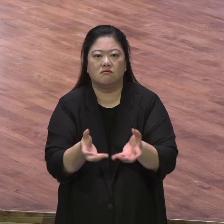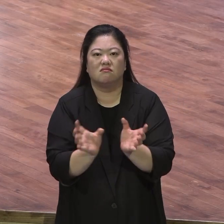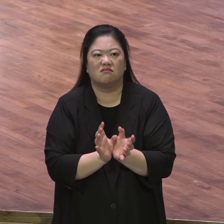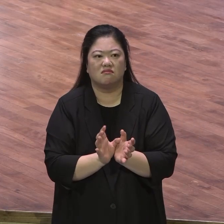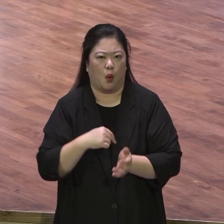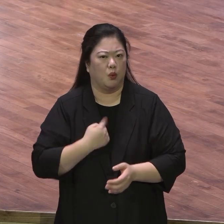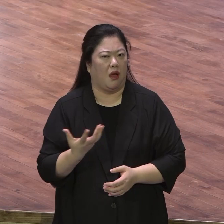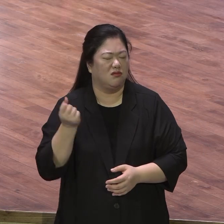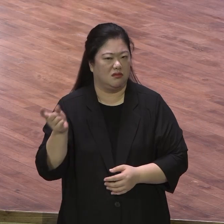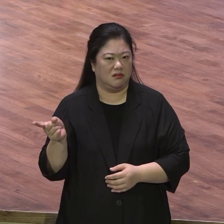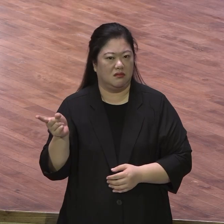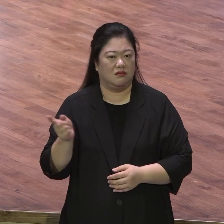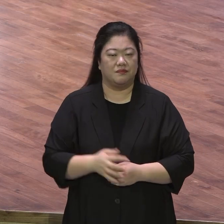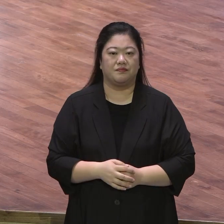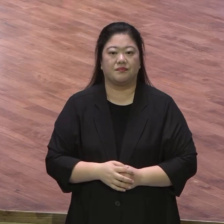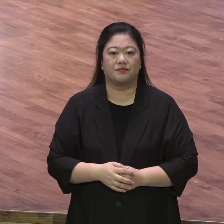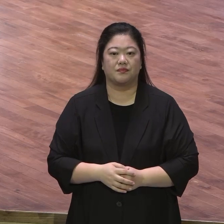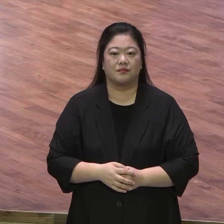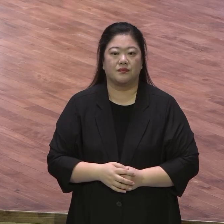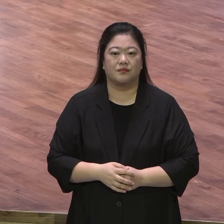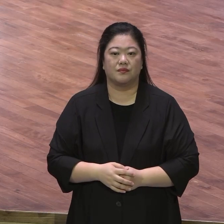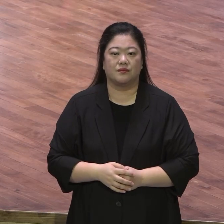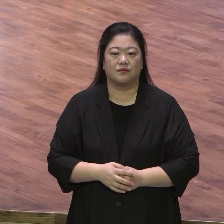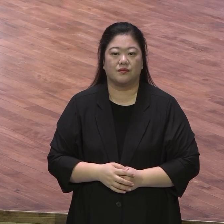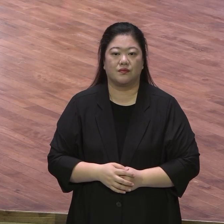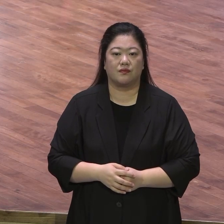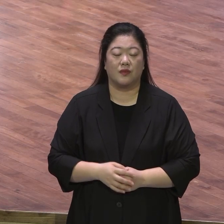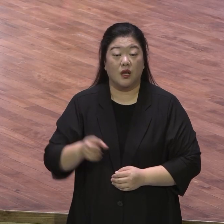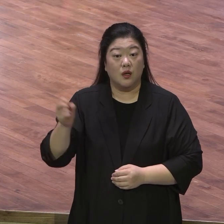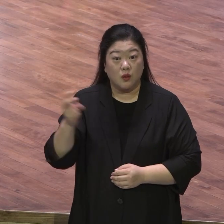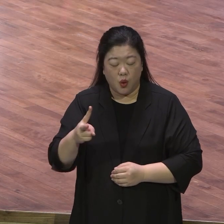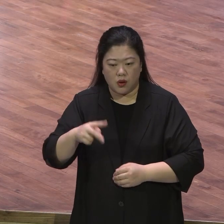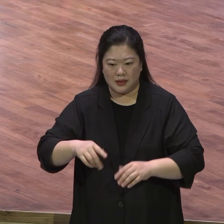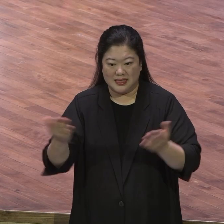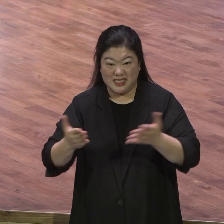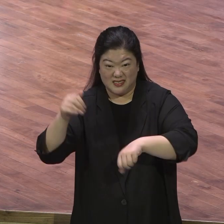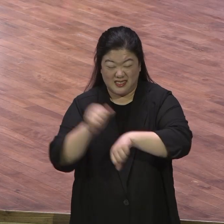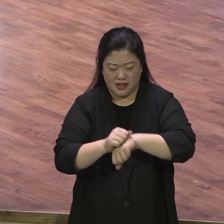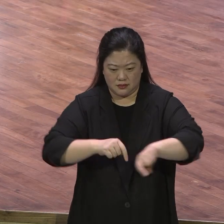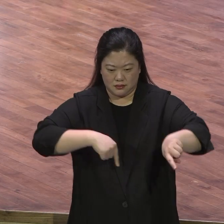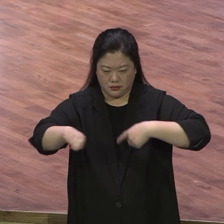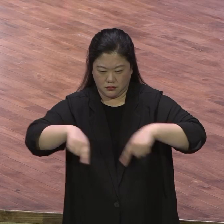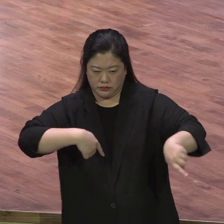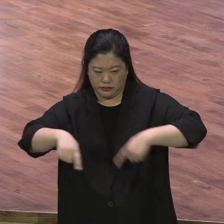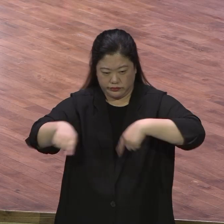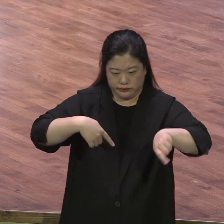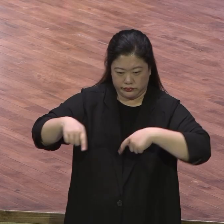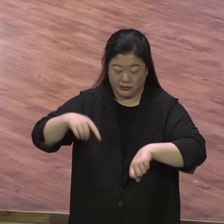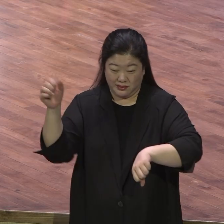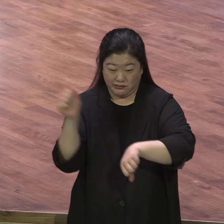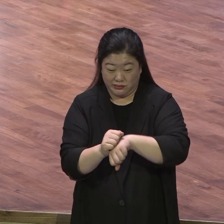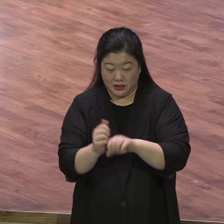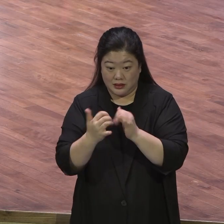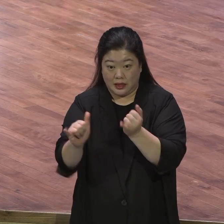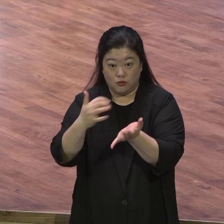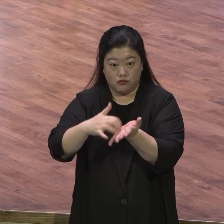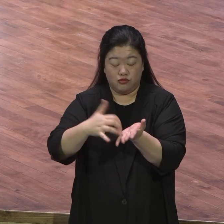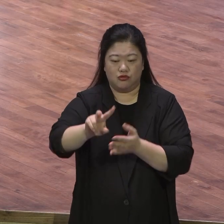이스라엘 백성들 가운데 이름이 아주 뛰어난 이 지휘관들이 250명 그들을 모았어요